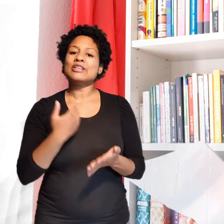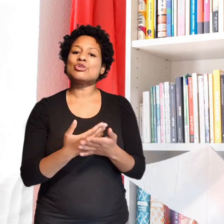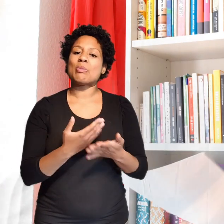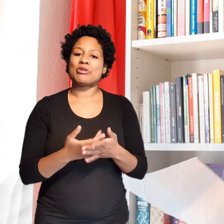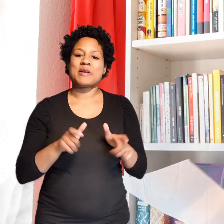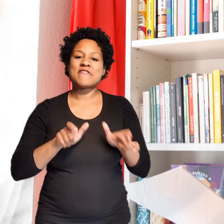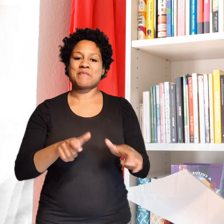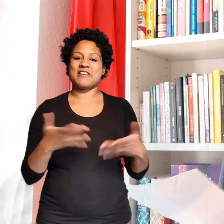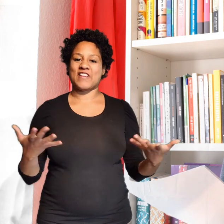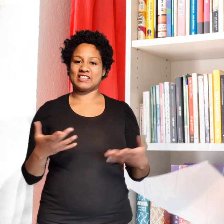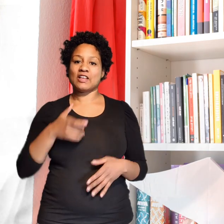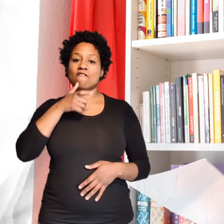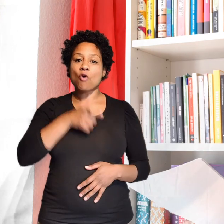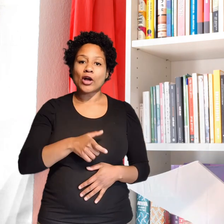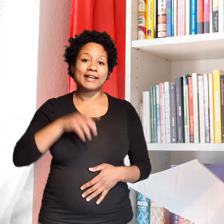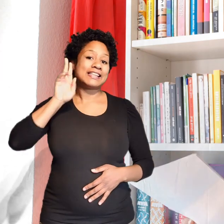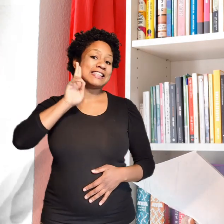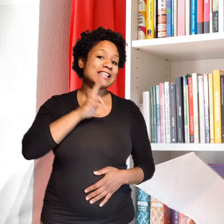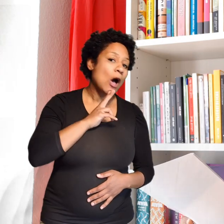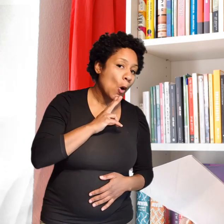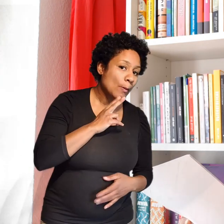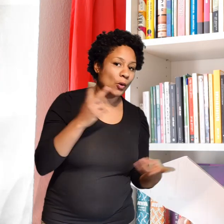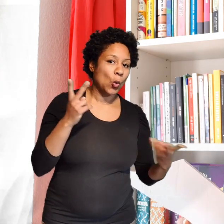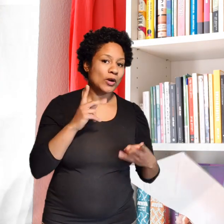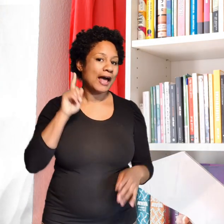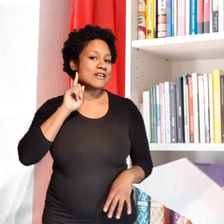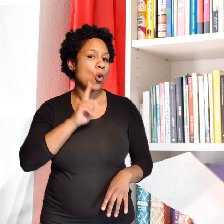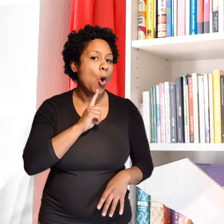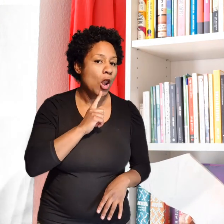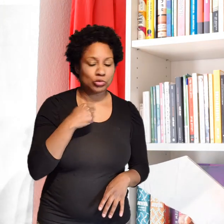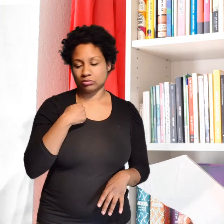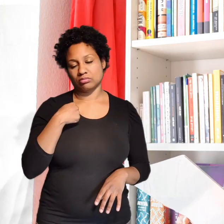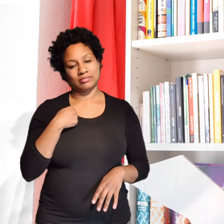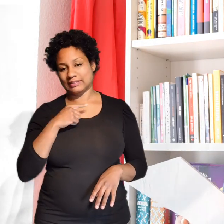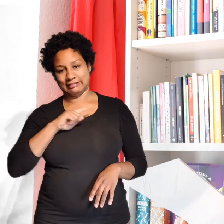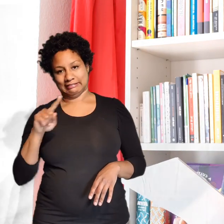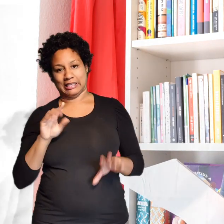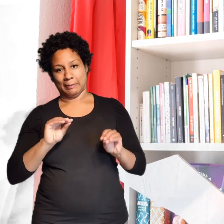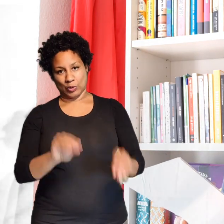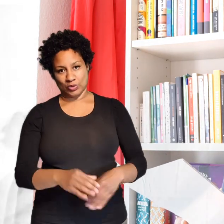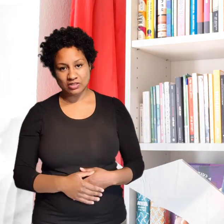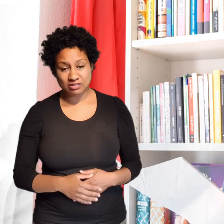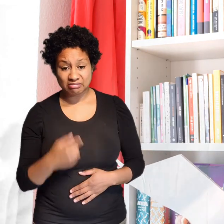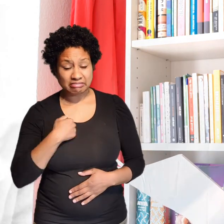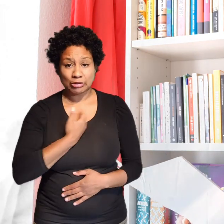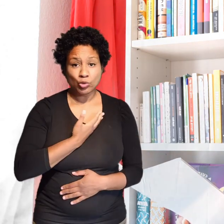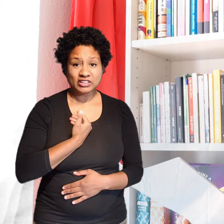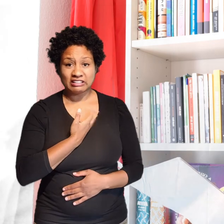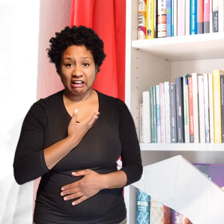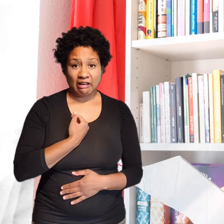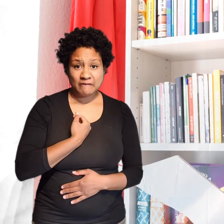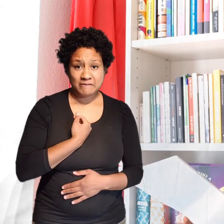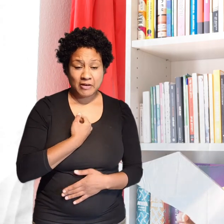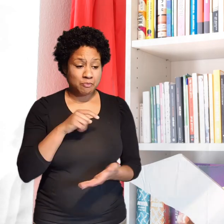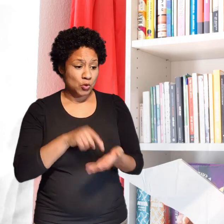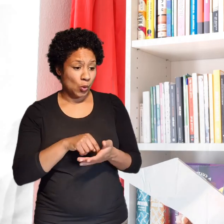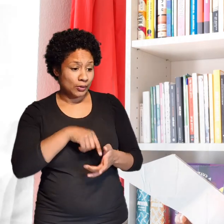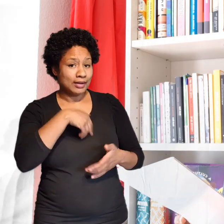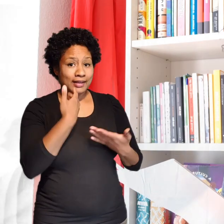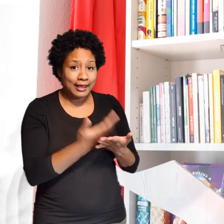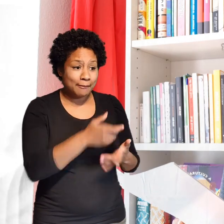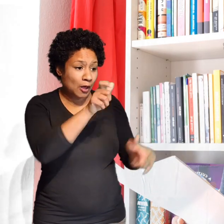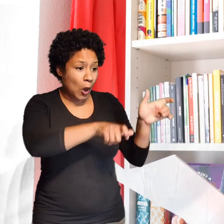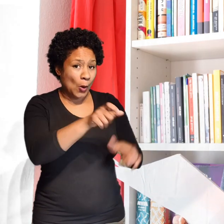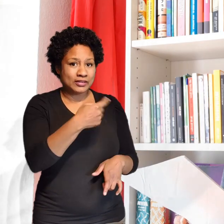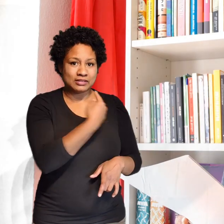taub und gehörlos zu verwenden, weil ich unsicher war. Ich wusste, dass einige Menschen sich nicht